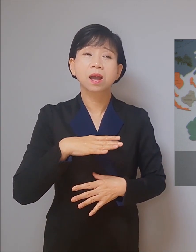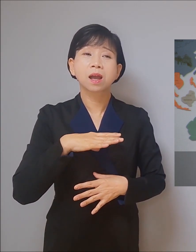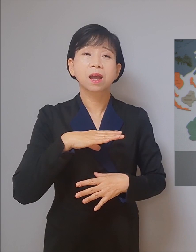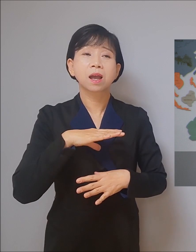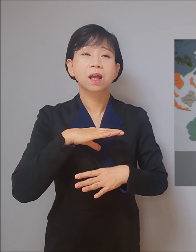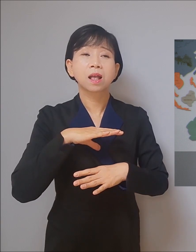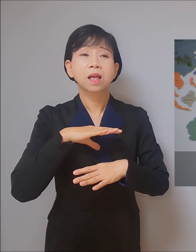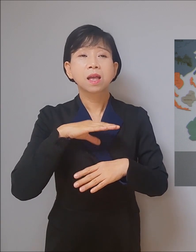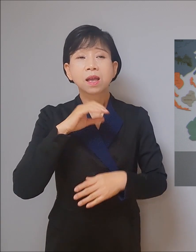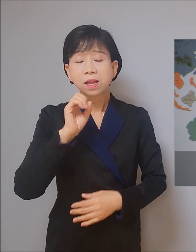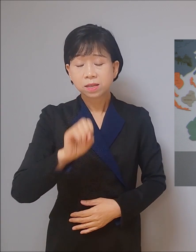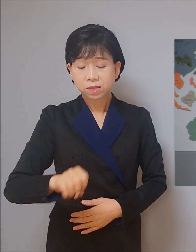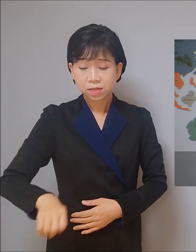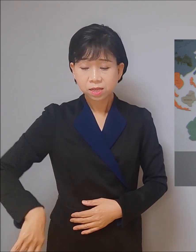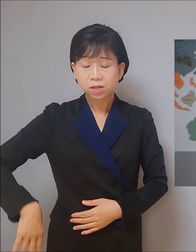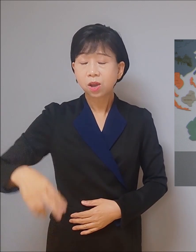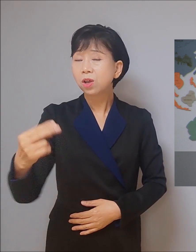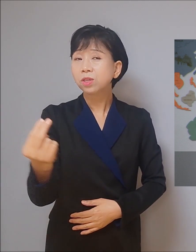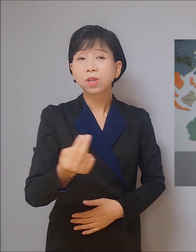놀라워